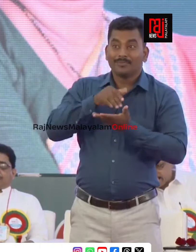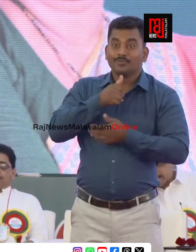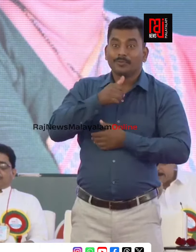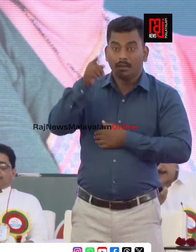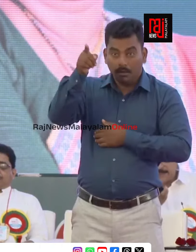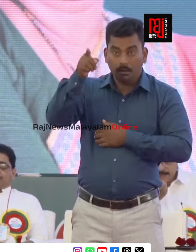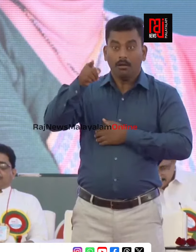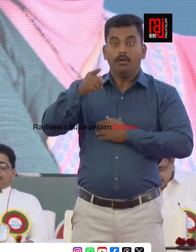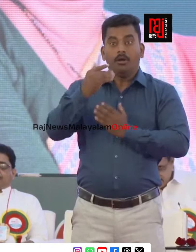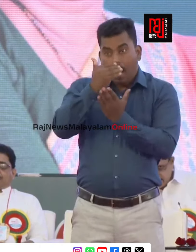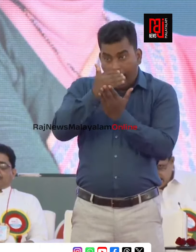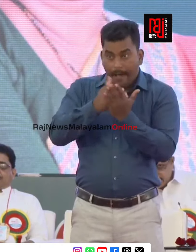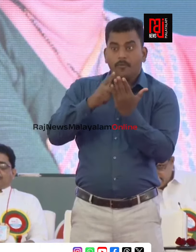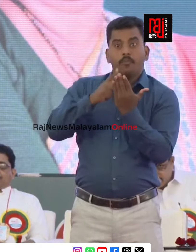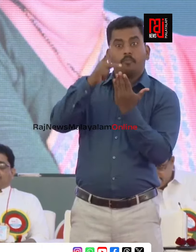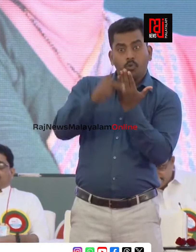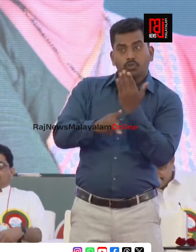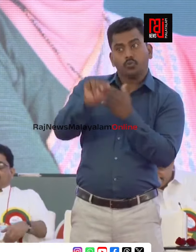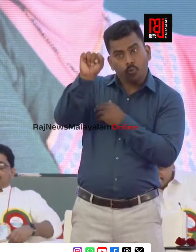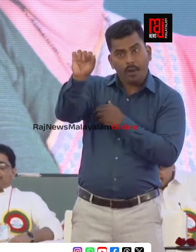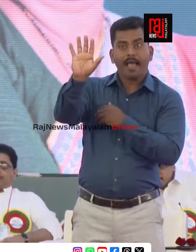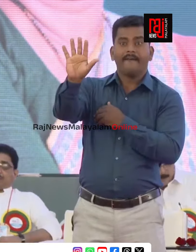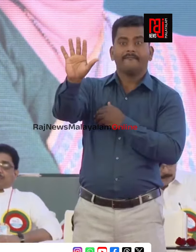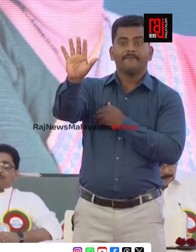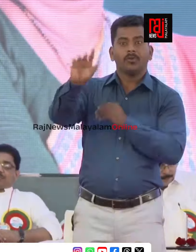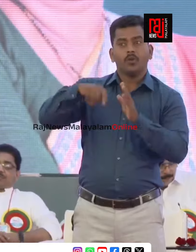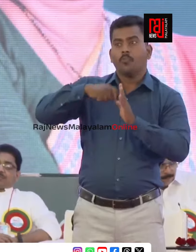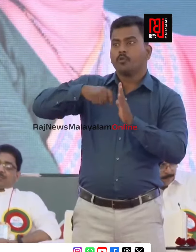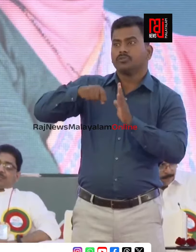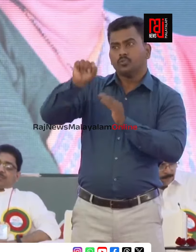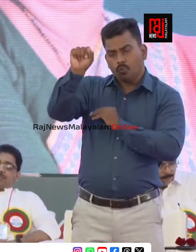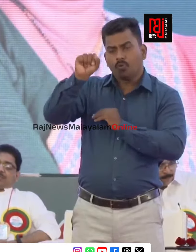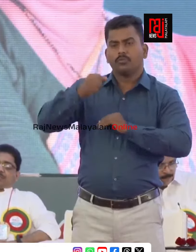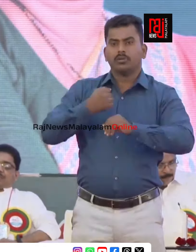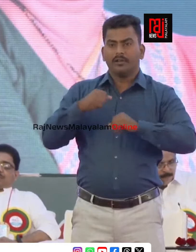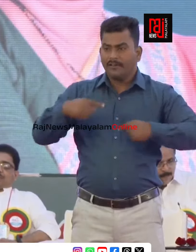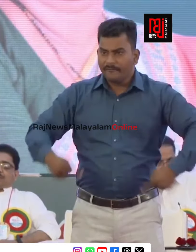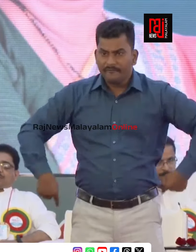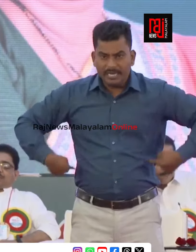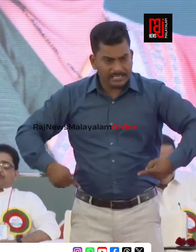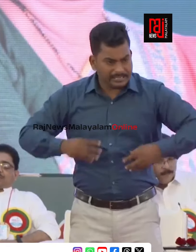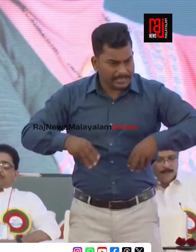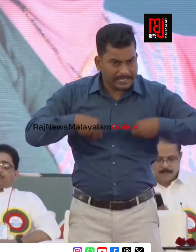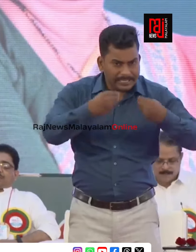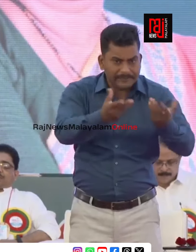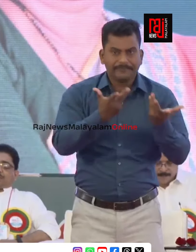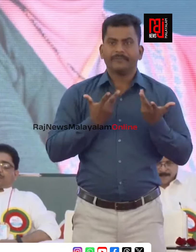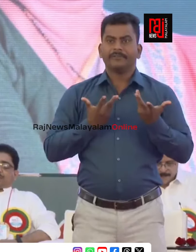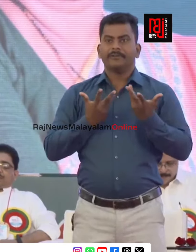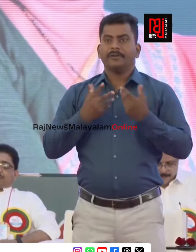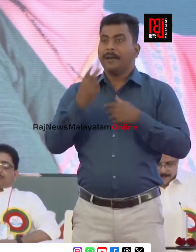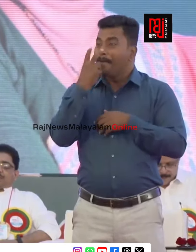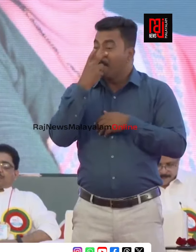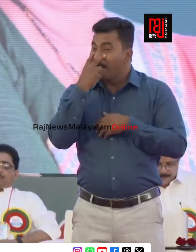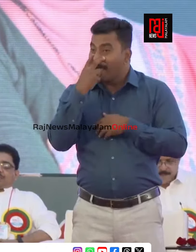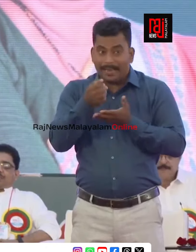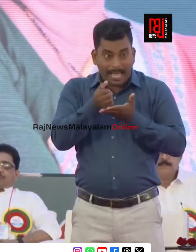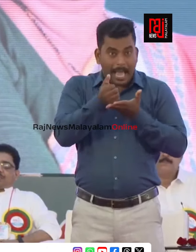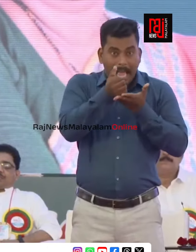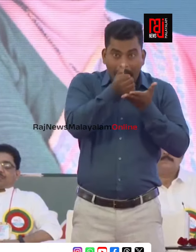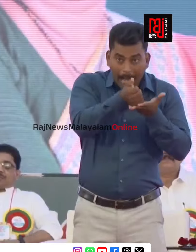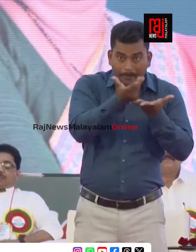ശുഭയാത്ര പദ്ധതി പോലെ ചലന പരിമിതർക്കുള്ള ഇലക്ട്രോണിക് വീൽചെയർ വിതരണം ചെയ്യുകയും കാഴ്ച പരിമിതി